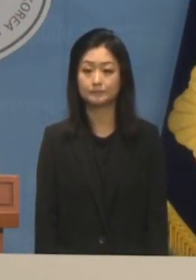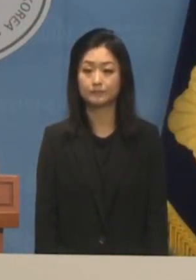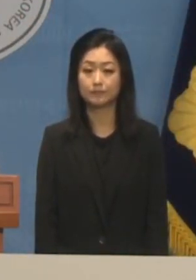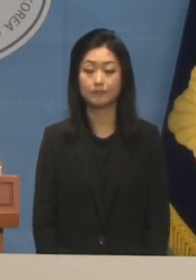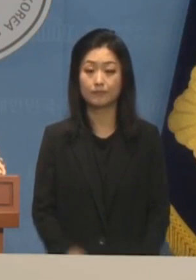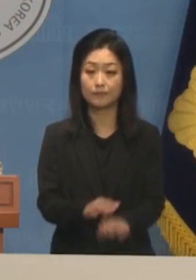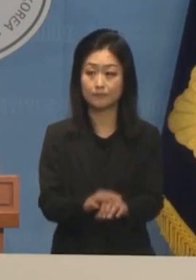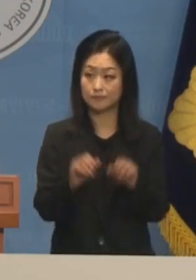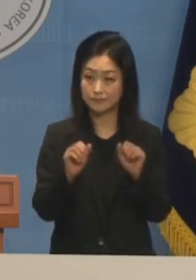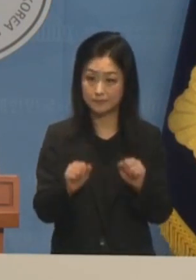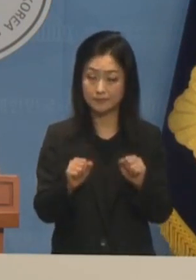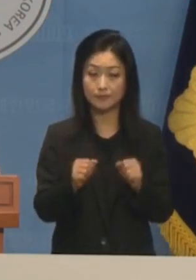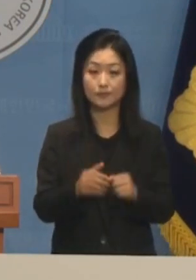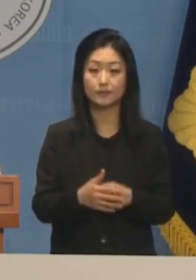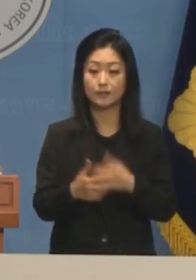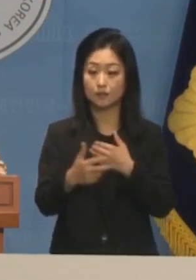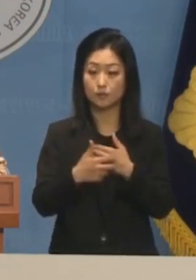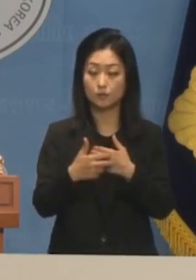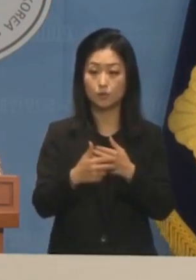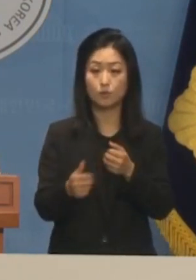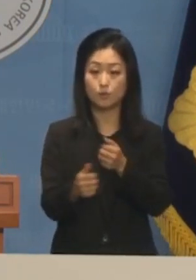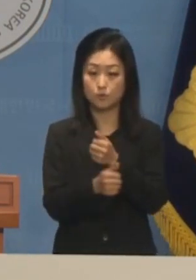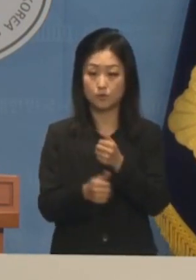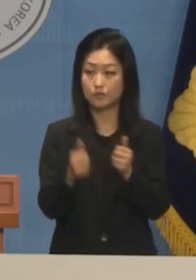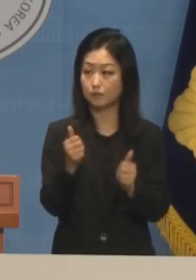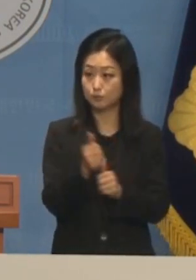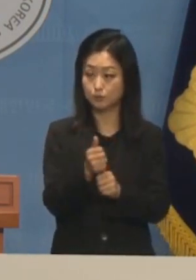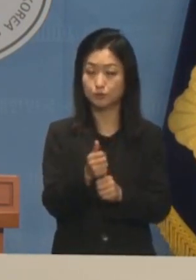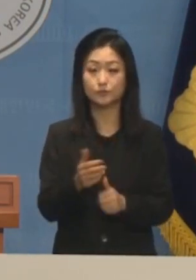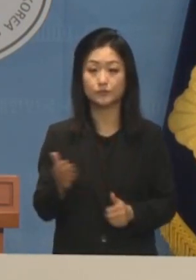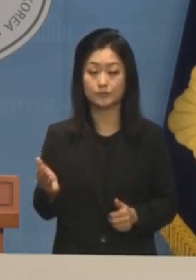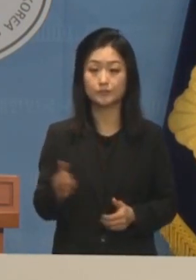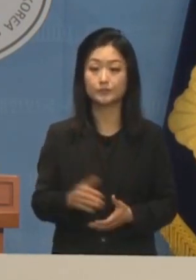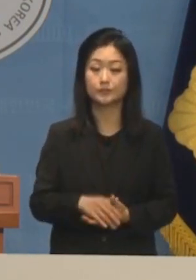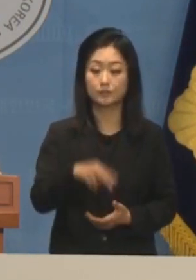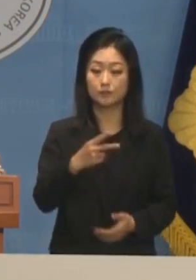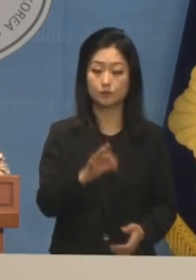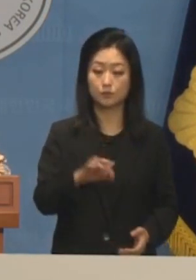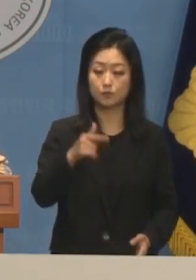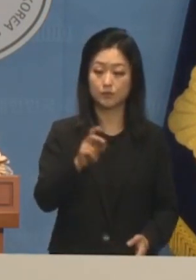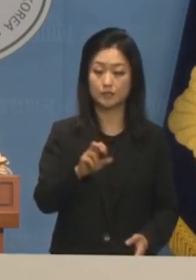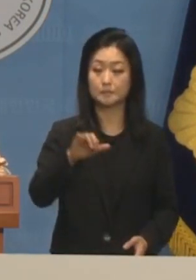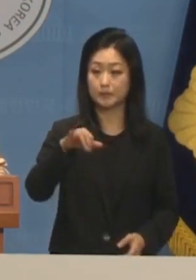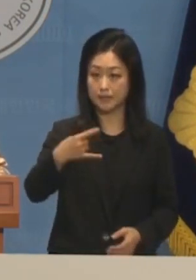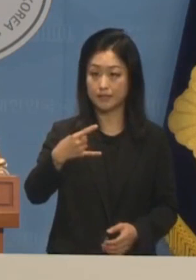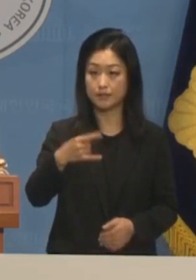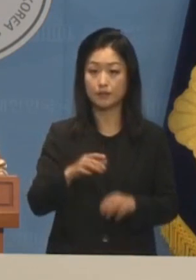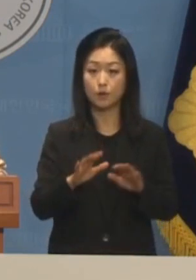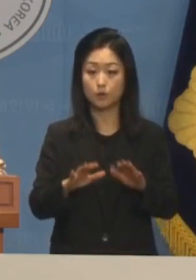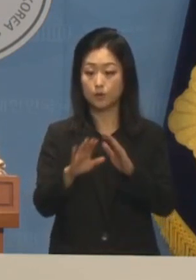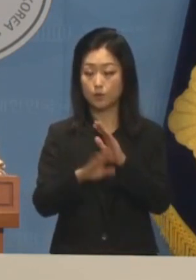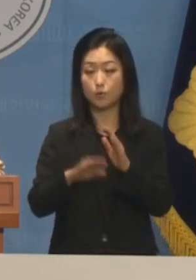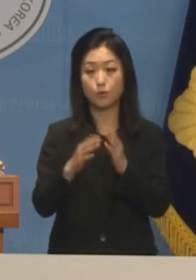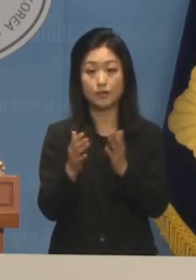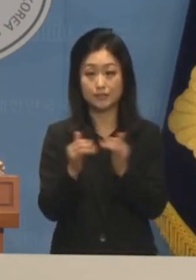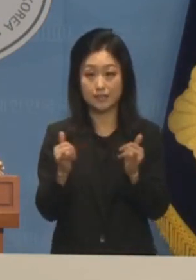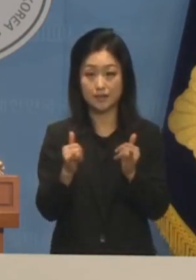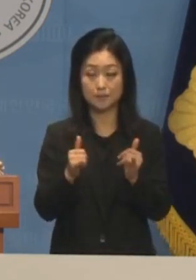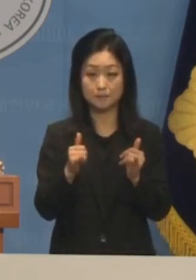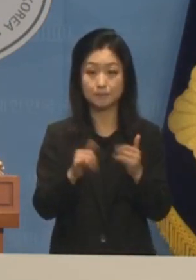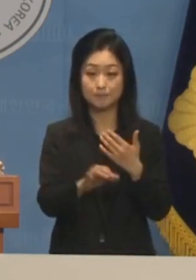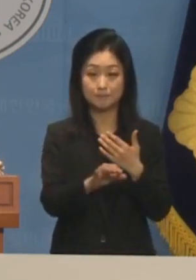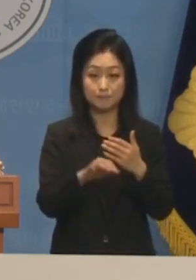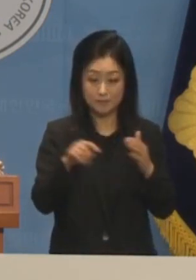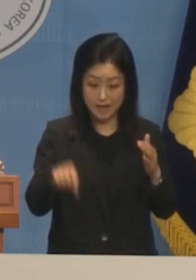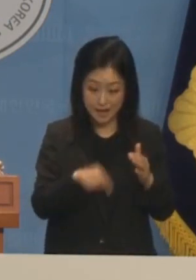네, 안녕하십니까. 보건의료노조 수석 부위원장 송금희입니다. 오늘 이 자리엔 공공부문 비정규직 차별철폐를 위해